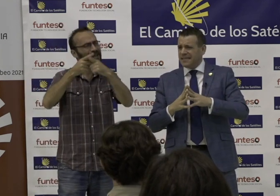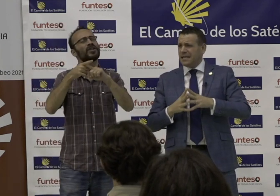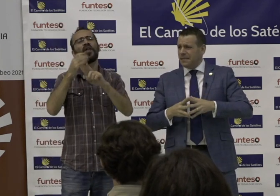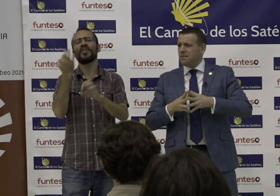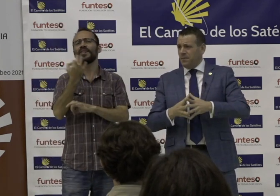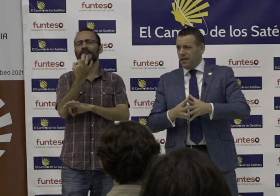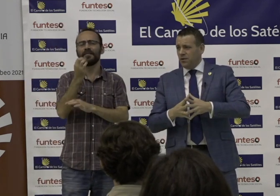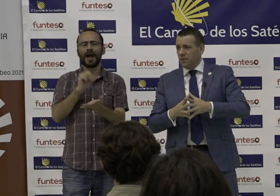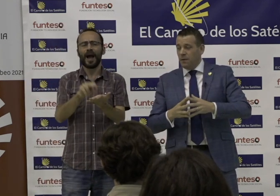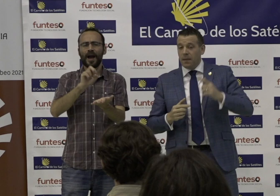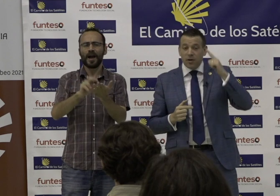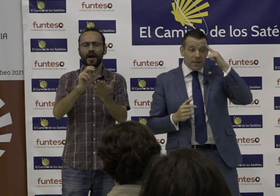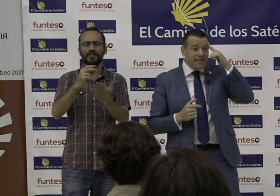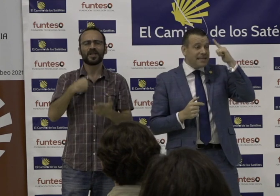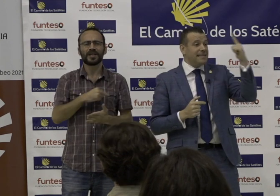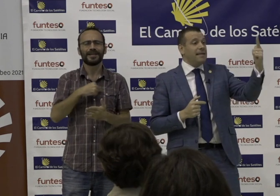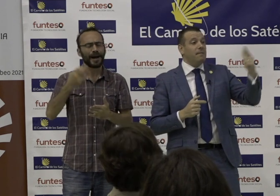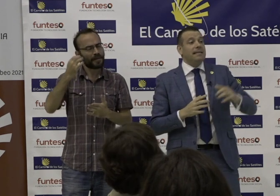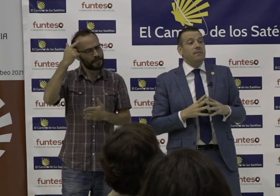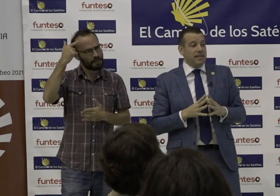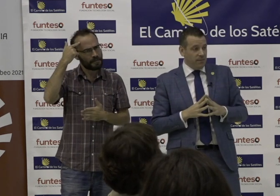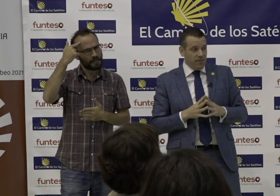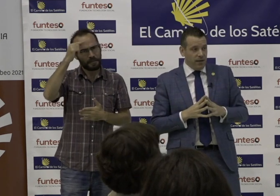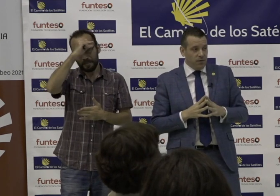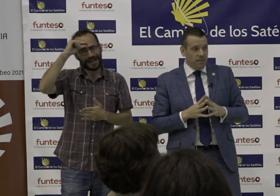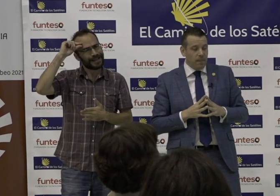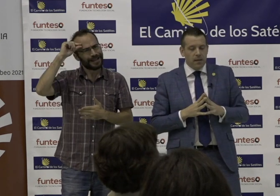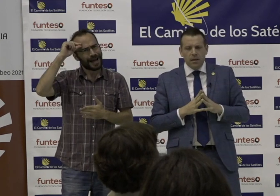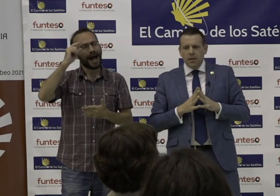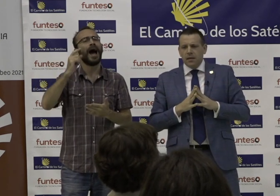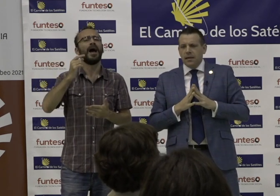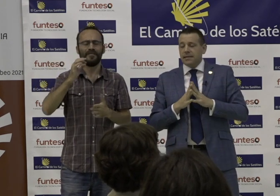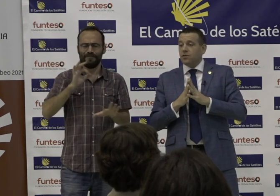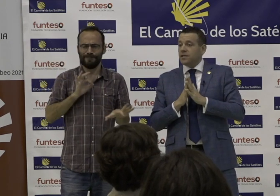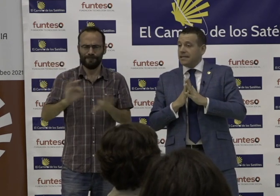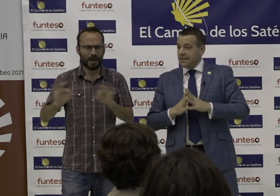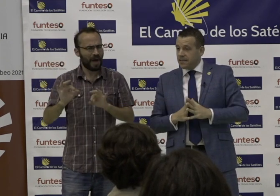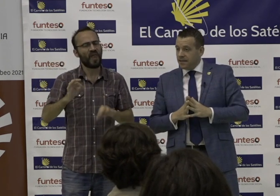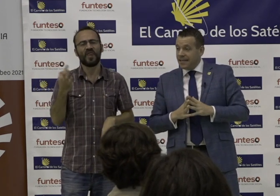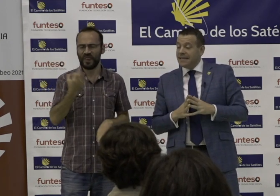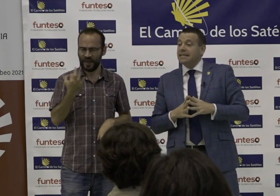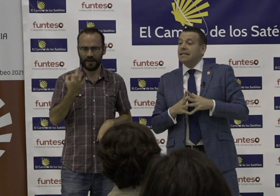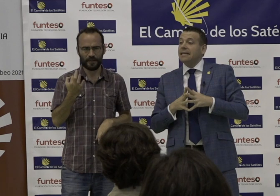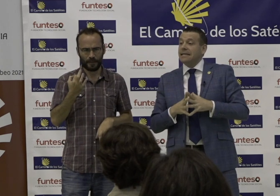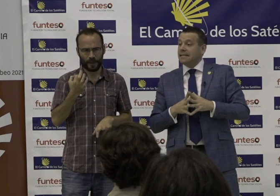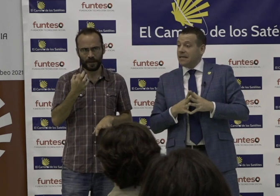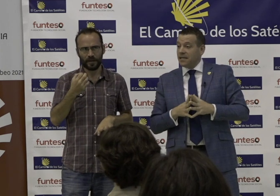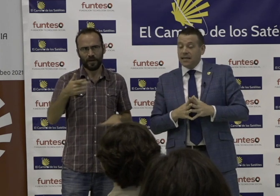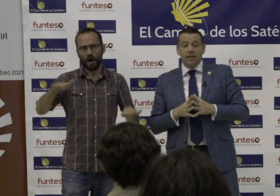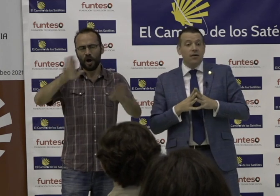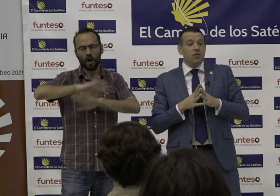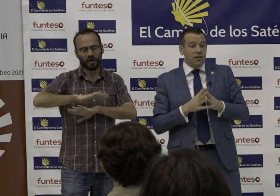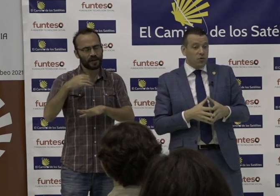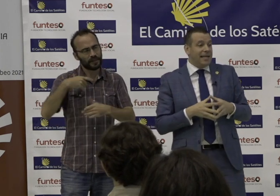estar físicamente preparado, pero también tienes que estar mentalmente preparado. Esa noche descansé y al día siguiente a las 6 de